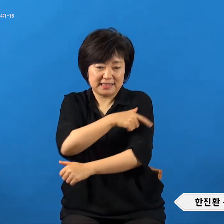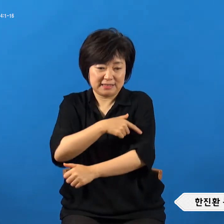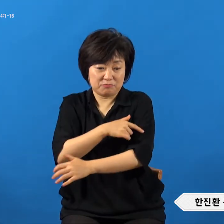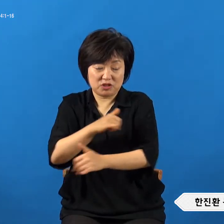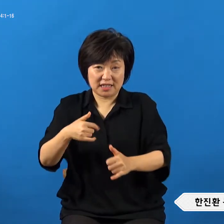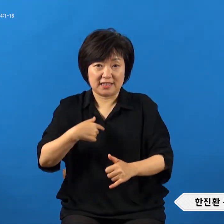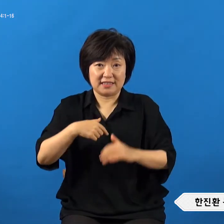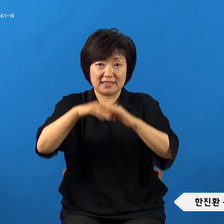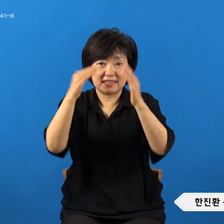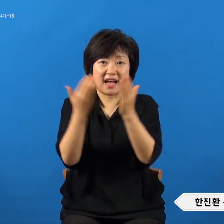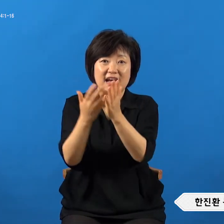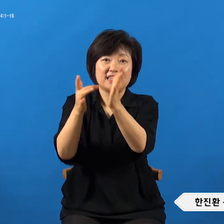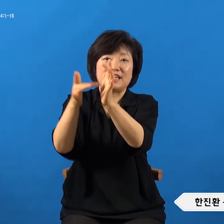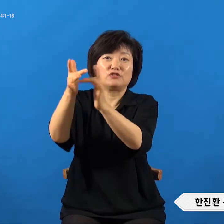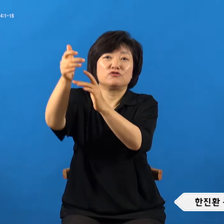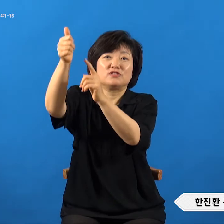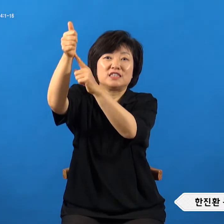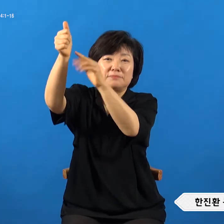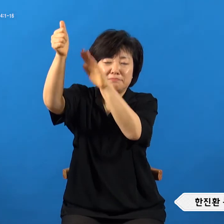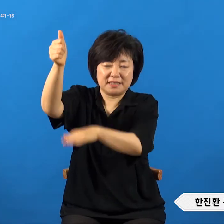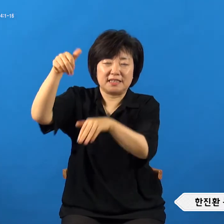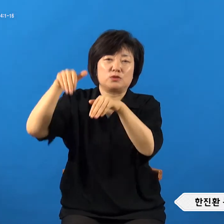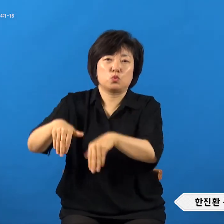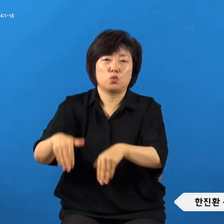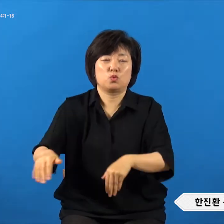직분자들은 예수님의 종입니다.